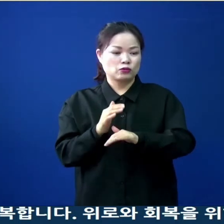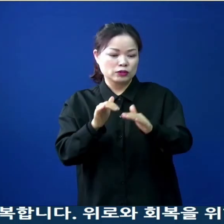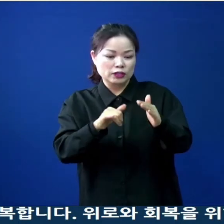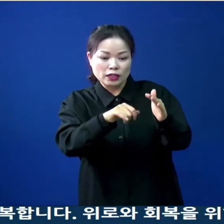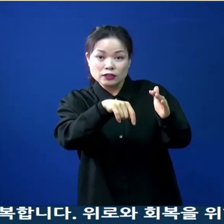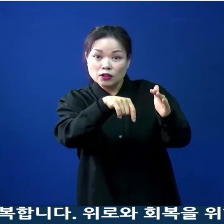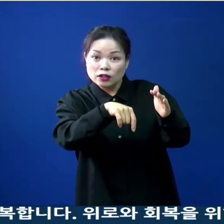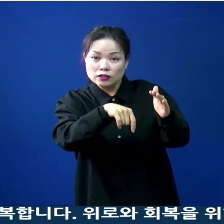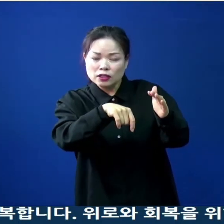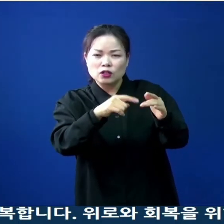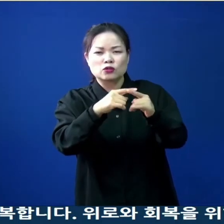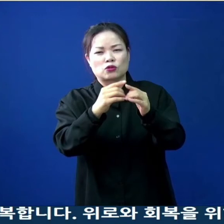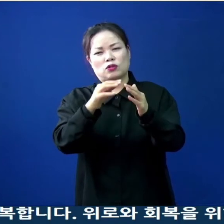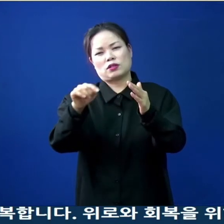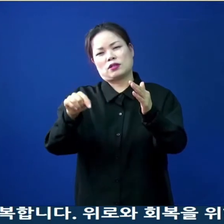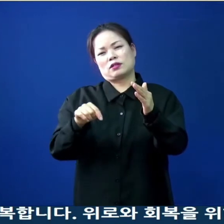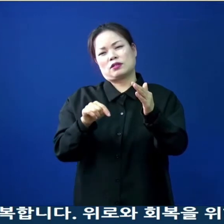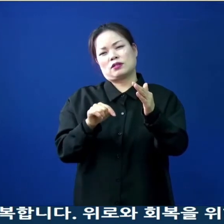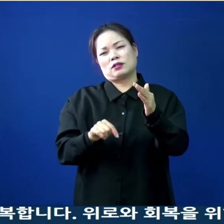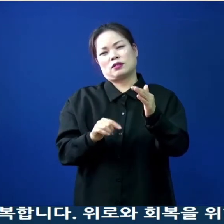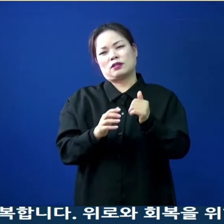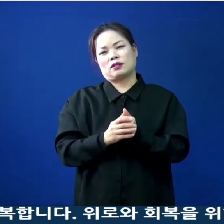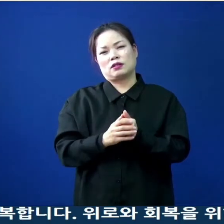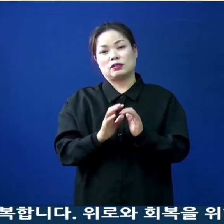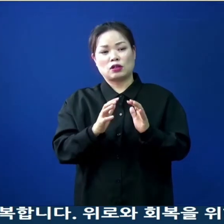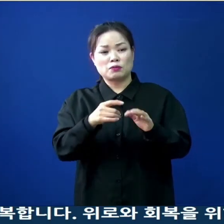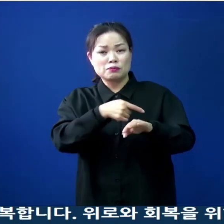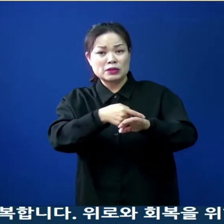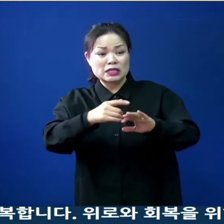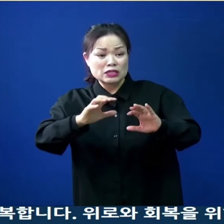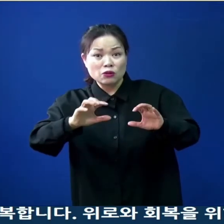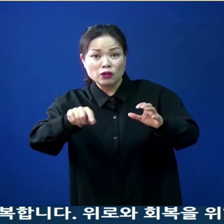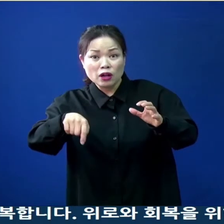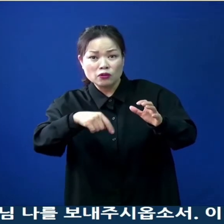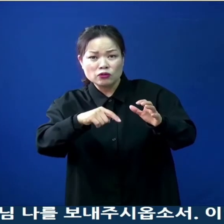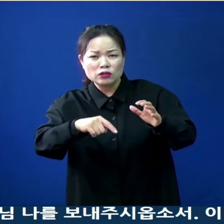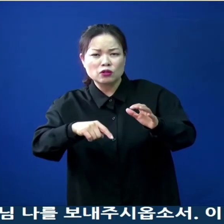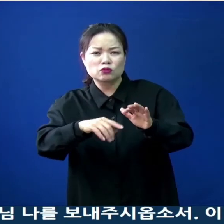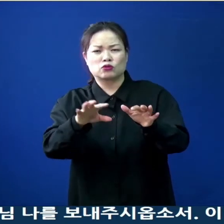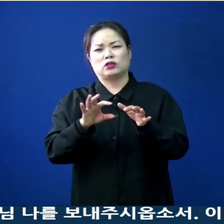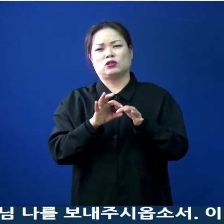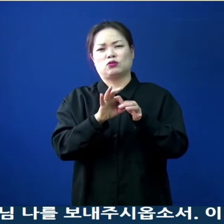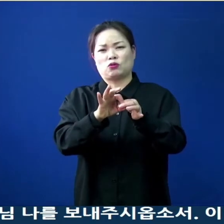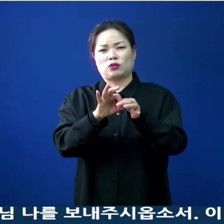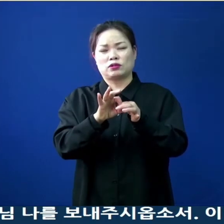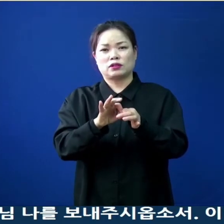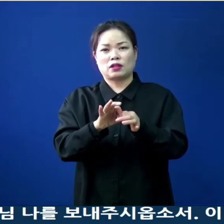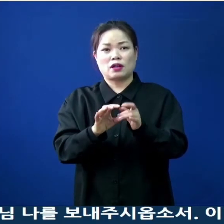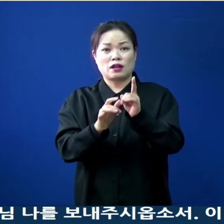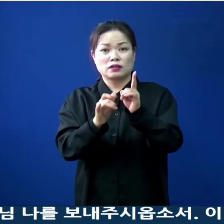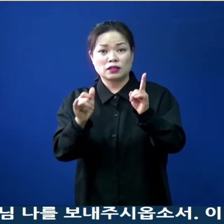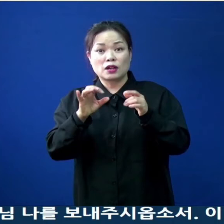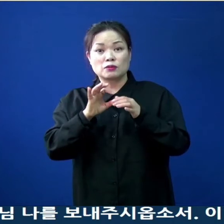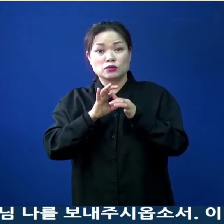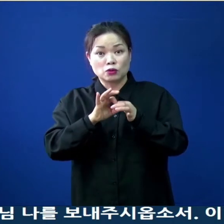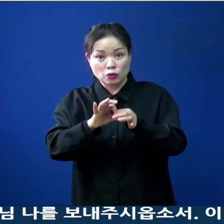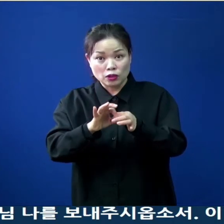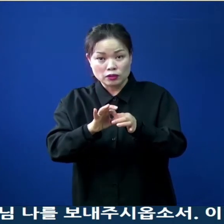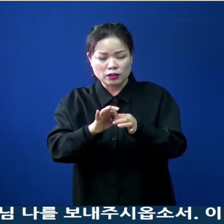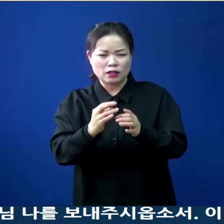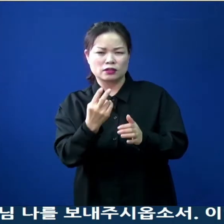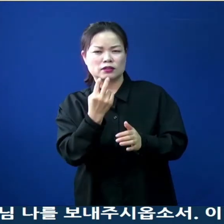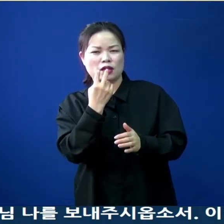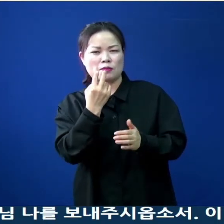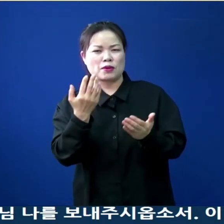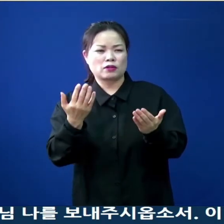가정 안에, 우리 교회 안에, 이 나라와 민족 가운데 우리를 통해서, 한 사람을 통해서